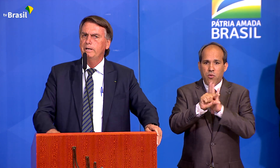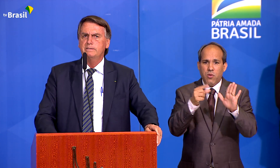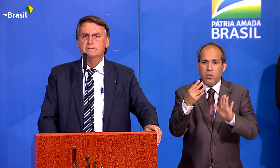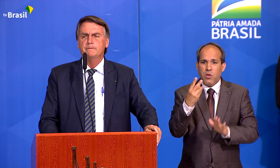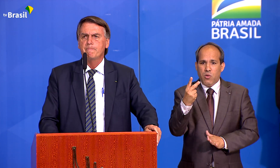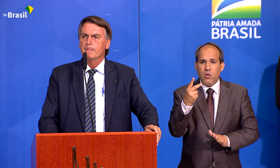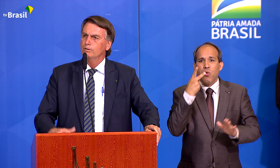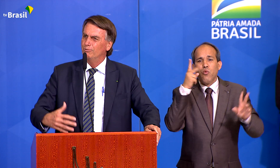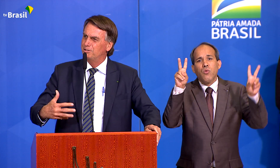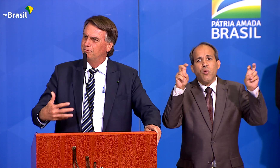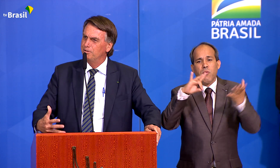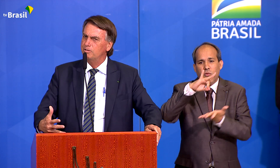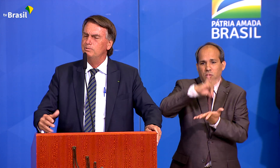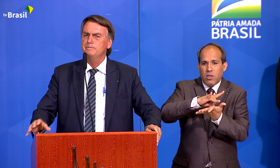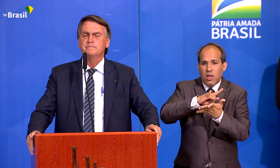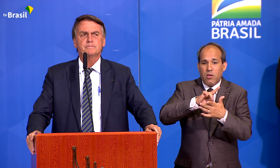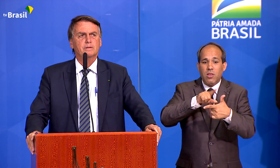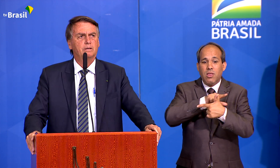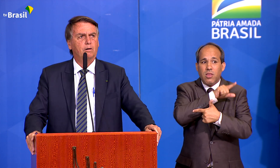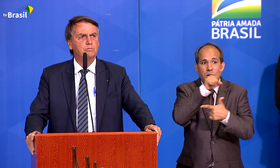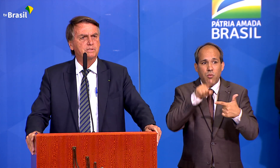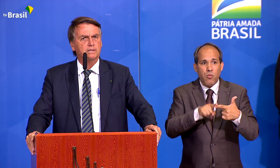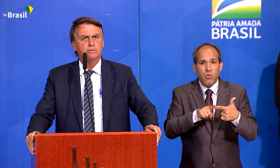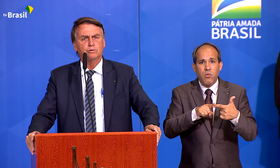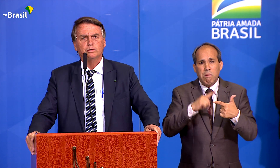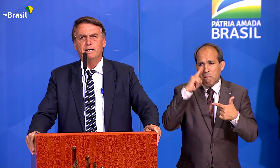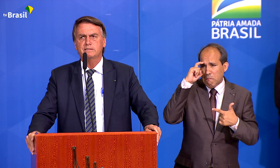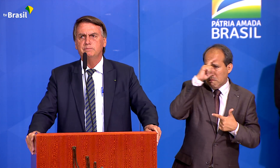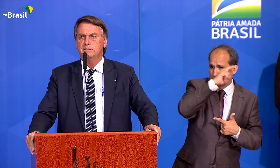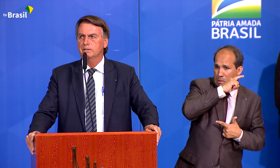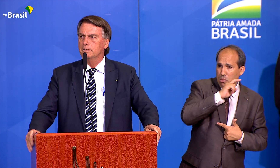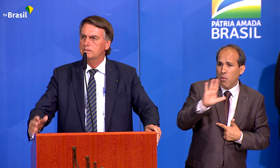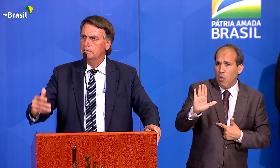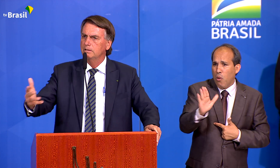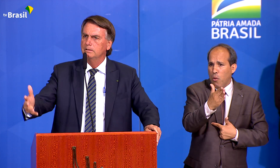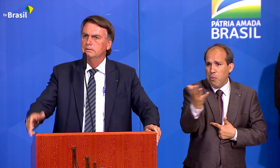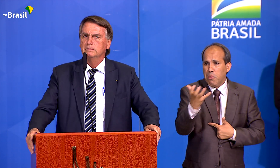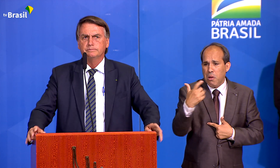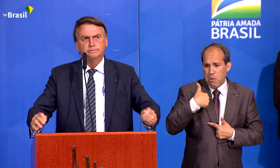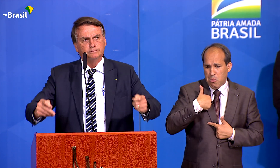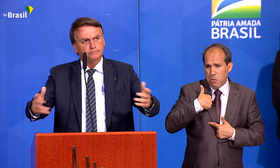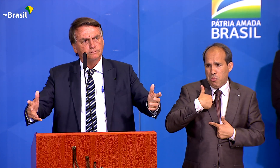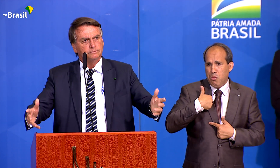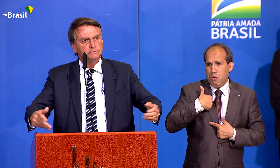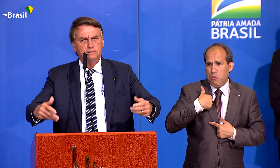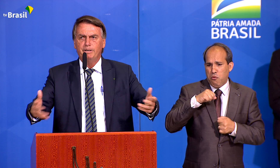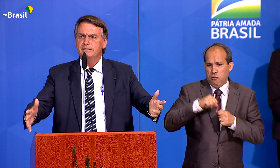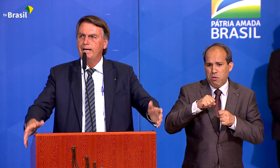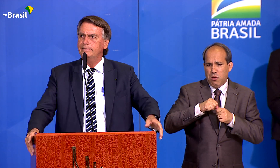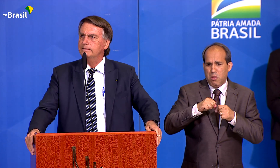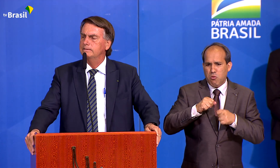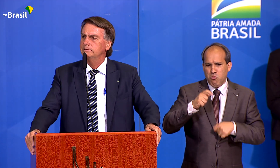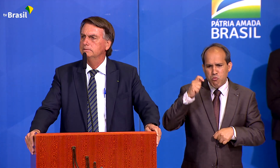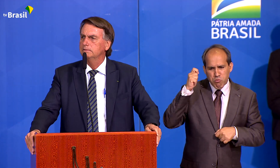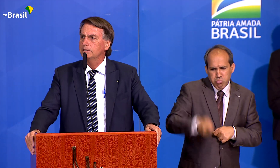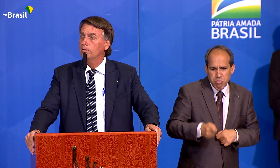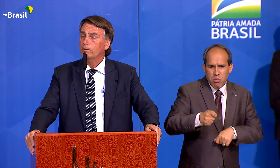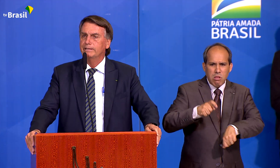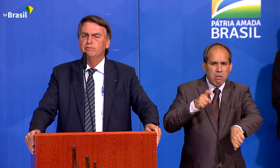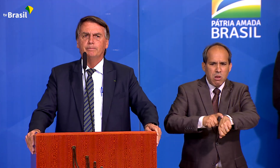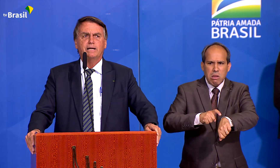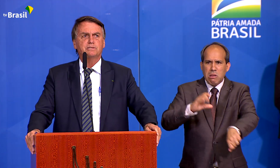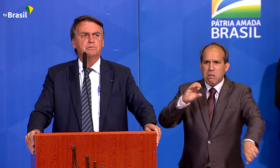depois foi difícil alguns quilinhos que eu tomasse medidas e imediatas